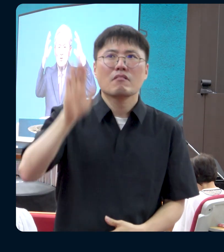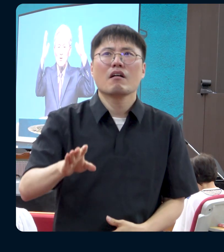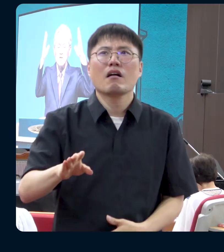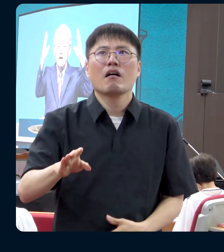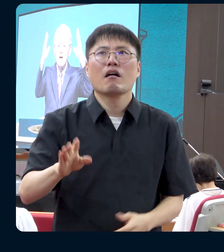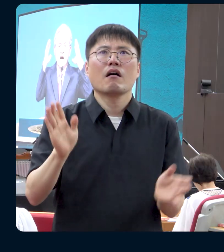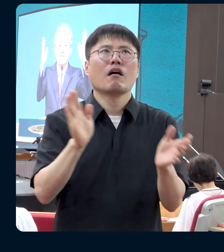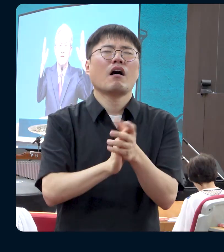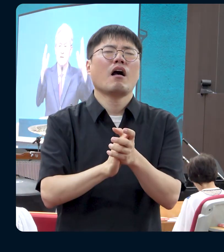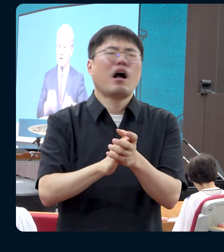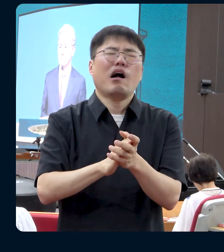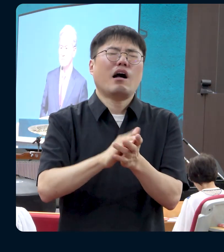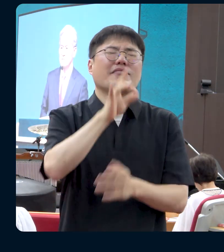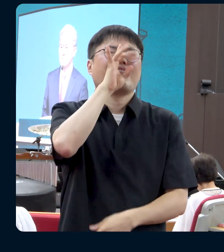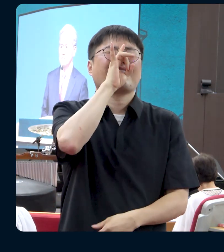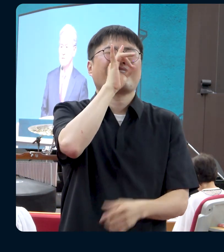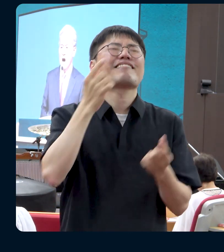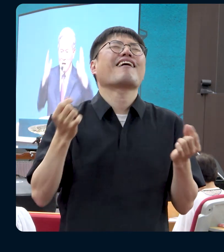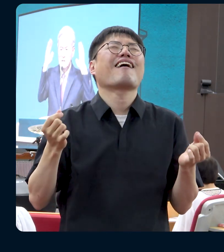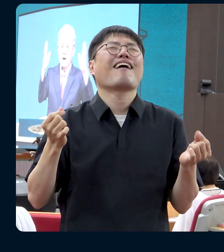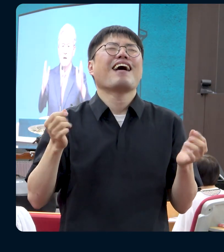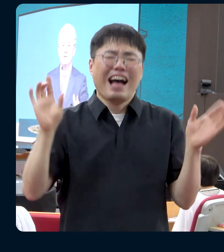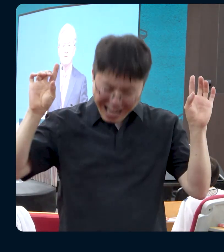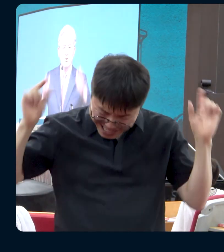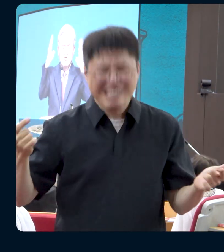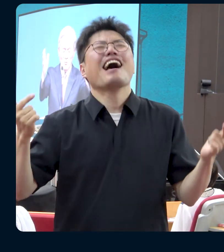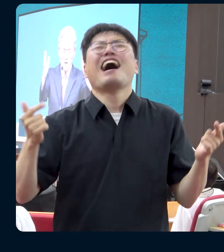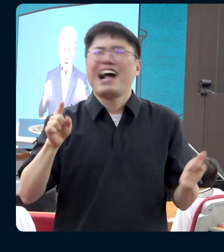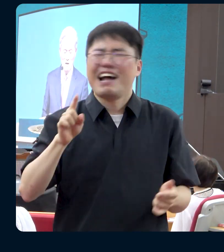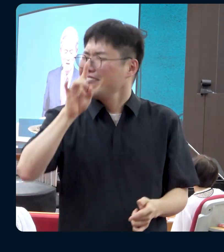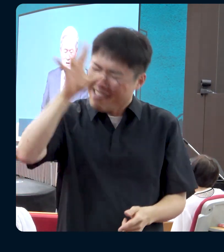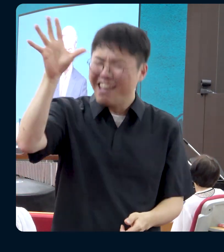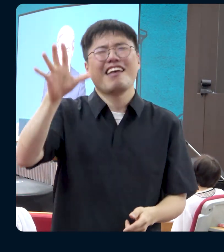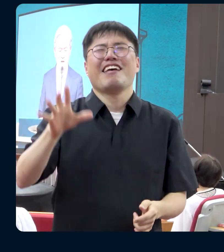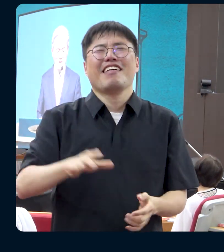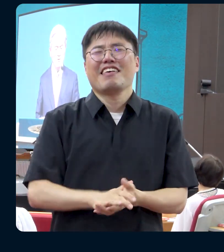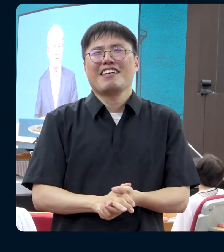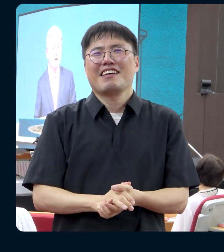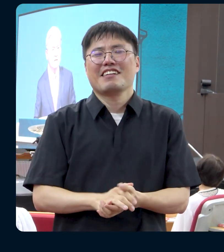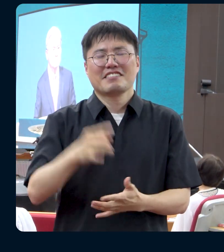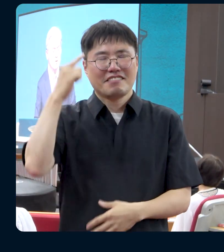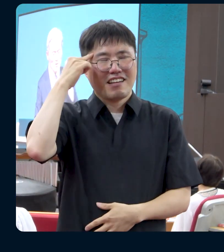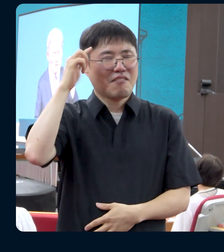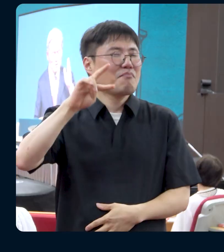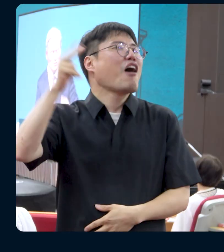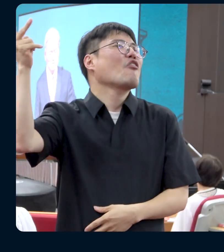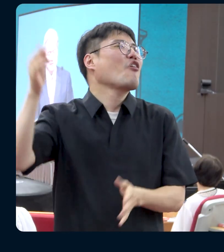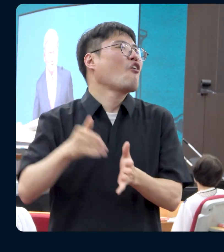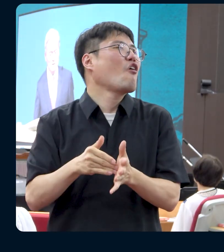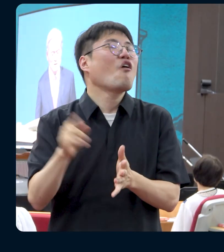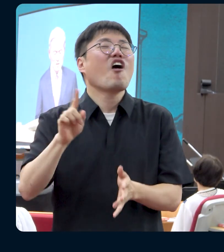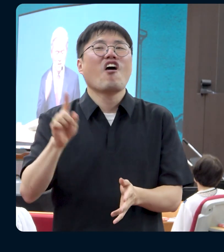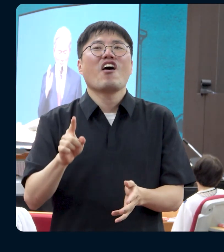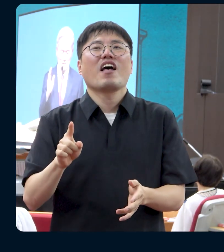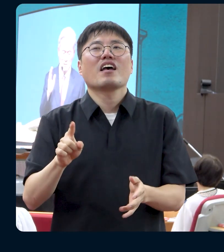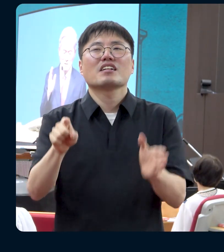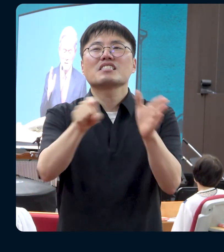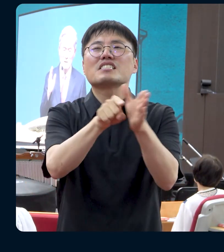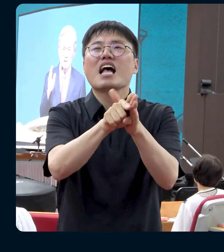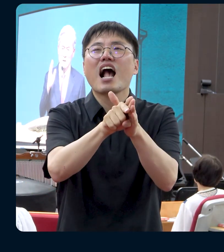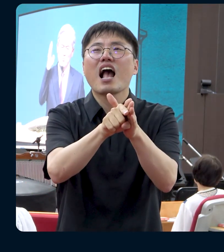생각이 왔는데 바로 이어서 제가 안 된다, 아니다, 그럴 수 없다 라고 생각했습니다.